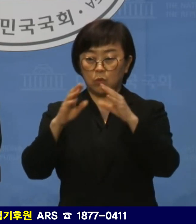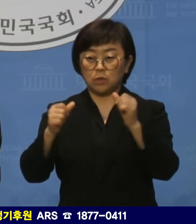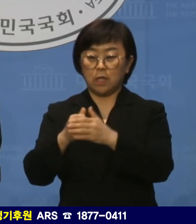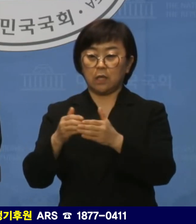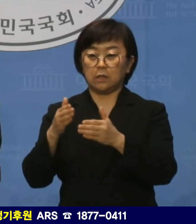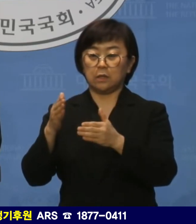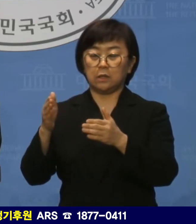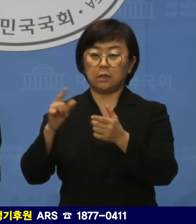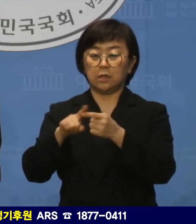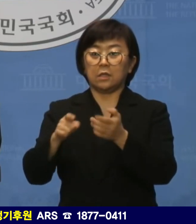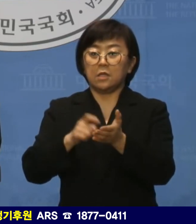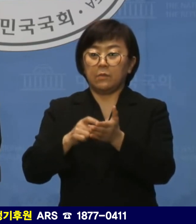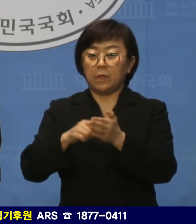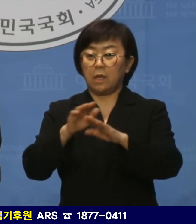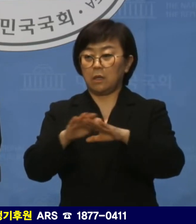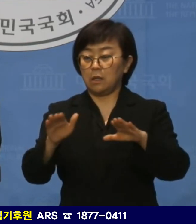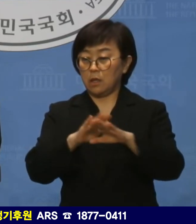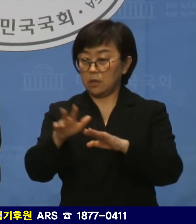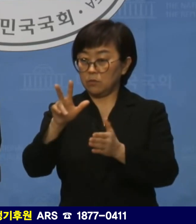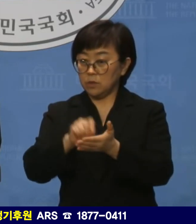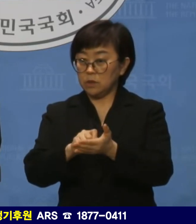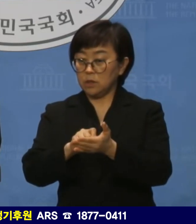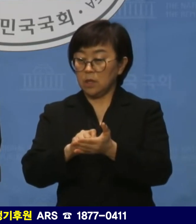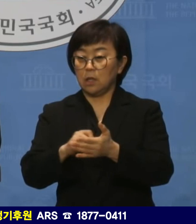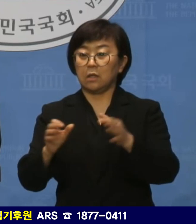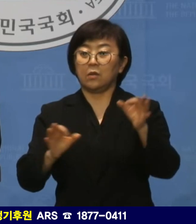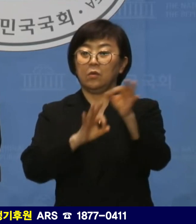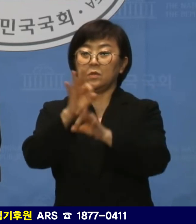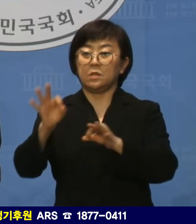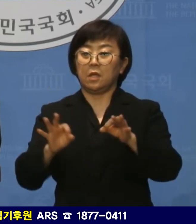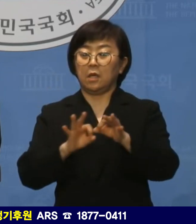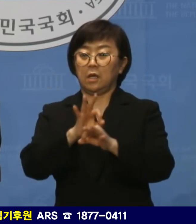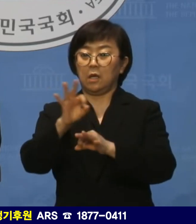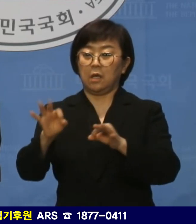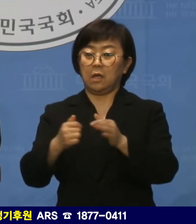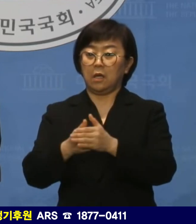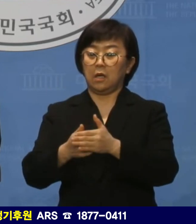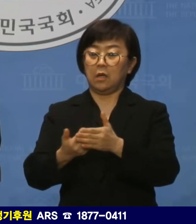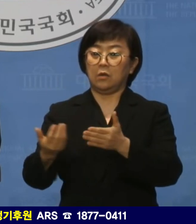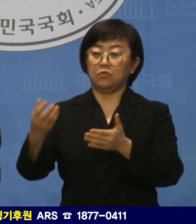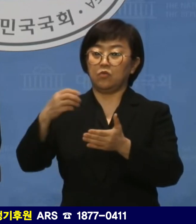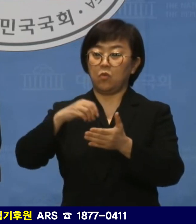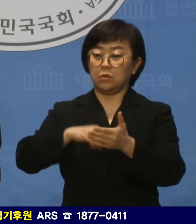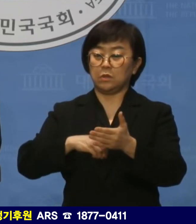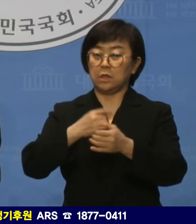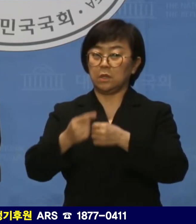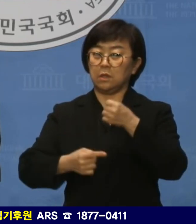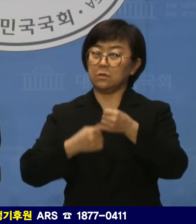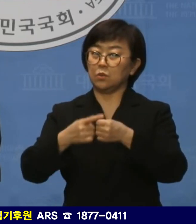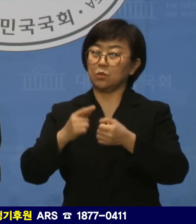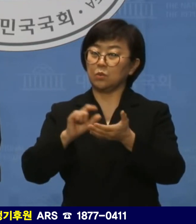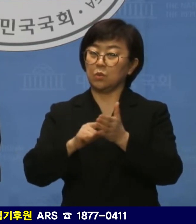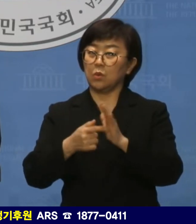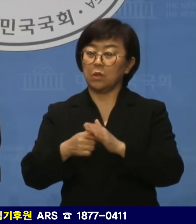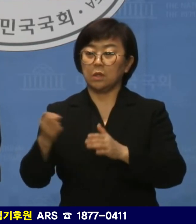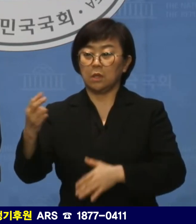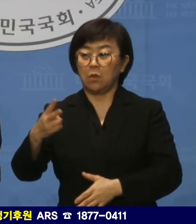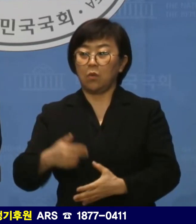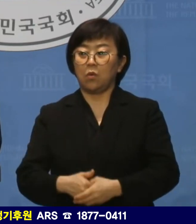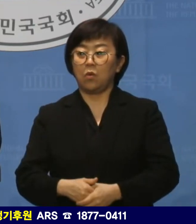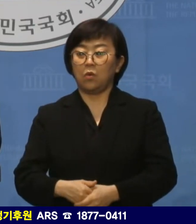PF가 시급하게 해결해야 할 우리 경제의 뇌관으로 대두된 지 벌써 1년여 지났습니다.